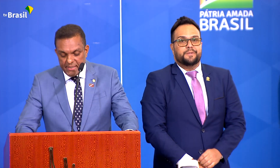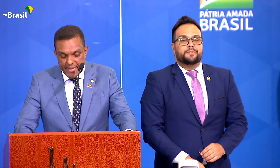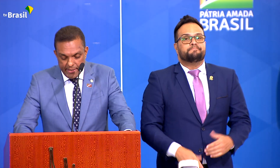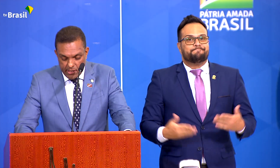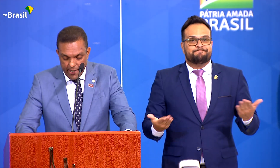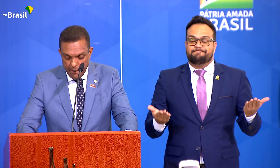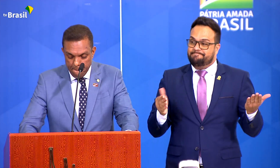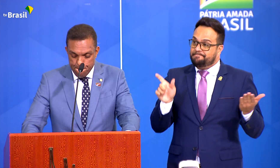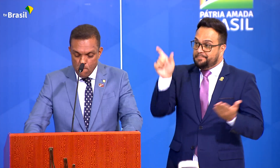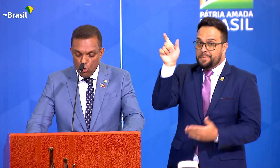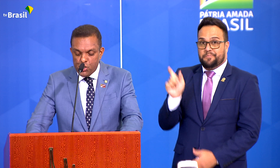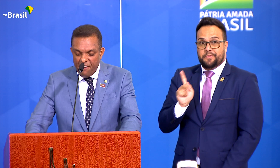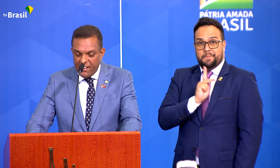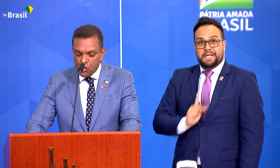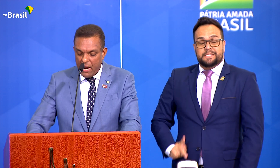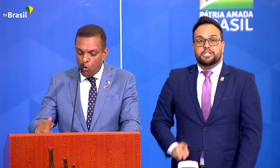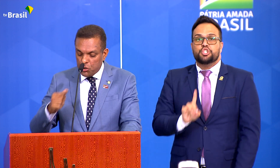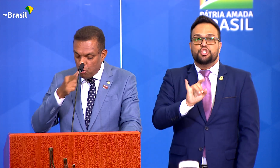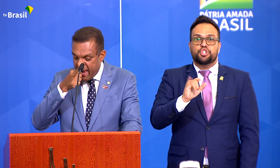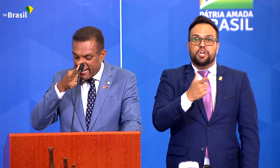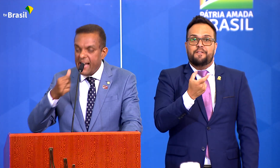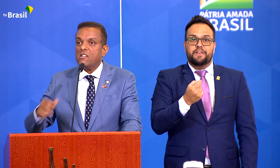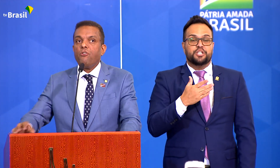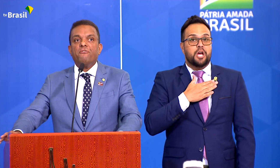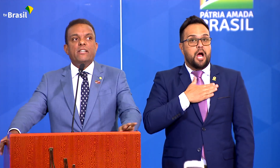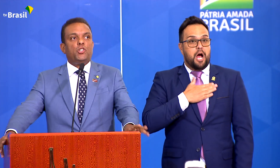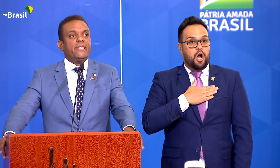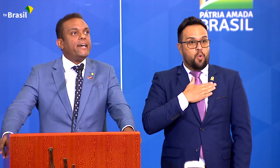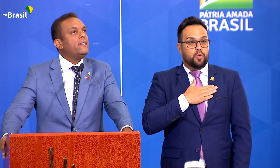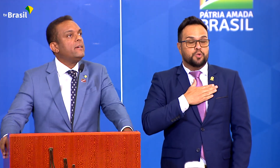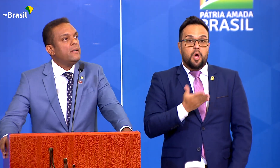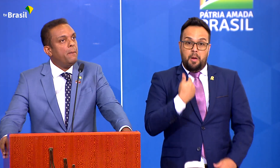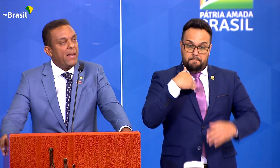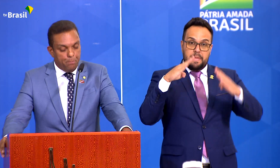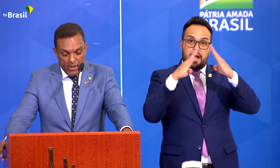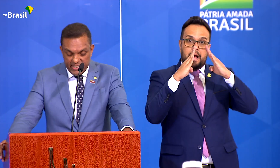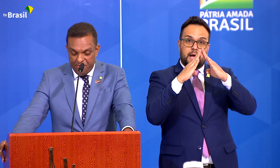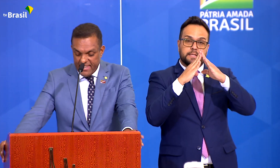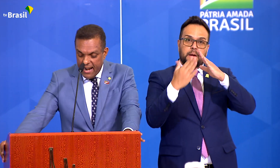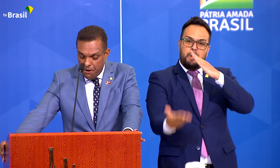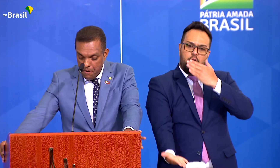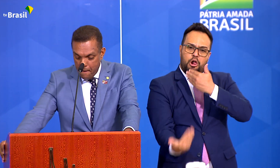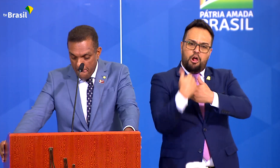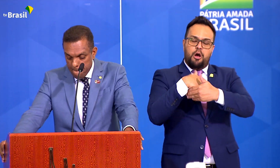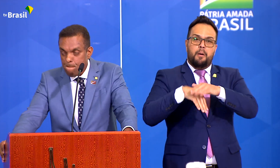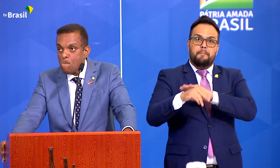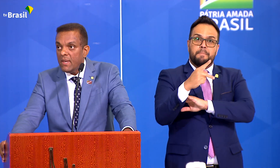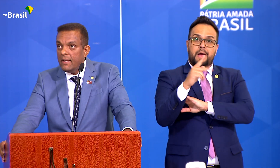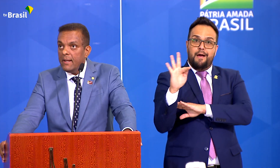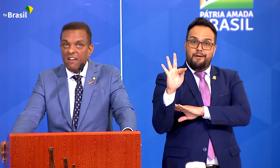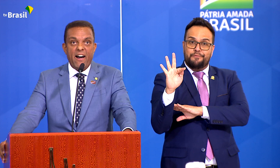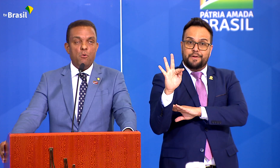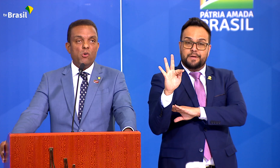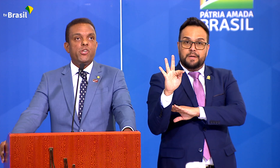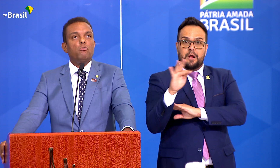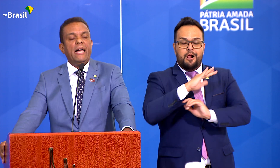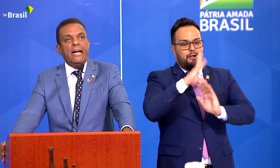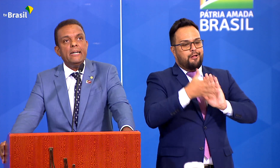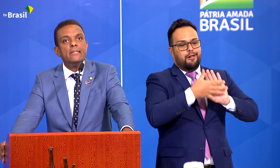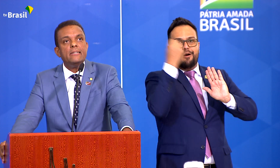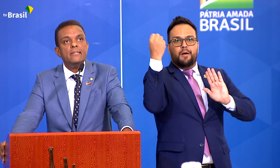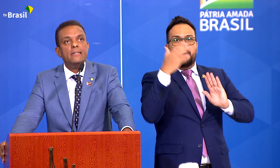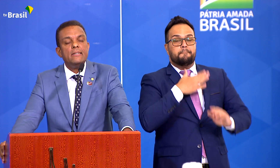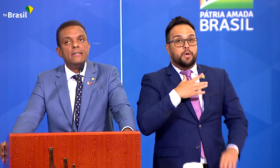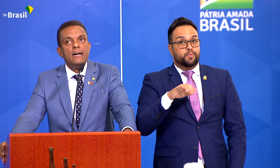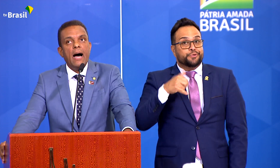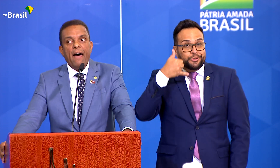a sua Presidente no dia vinte de agosto minha casa foi invadida pela Polícia Federal levaram o